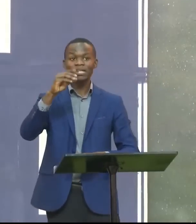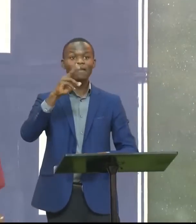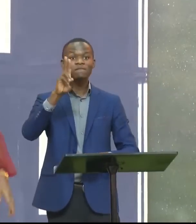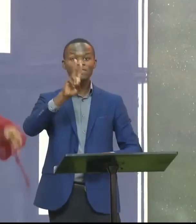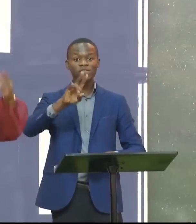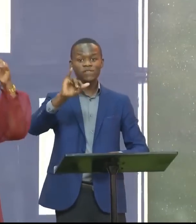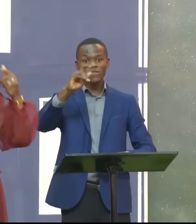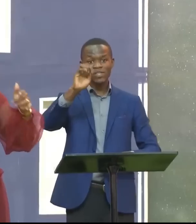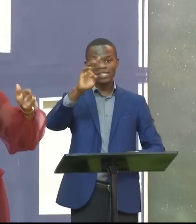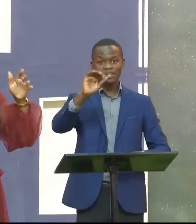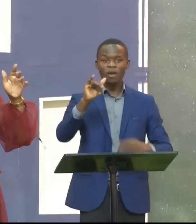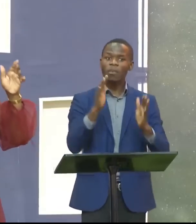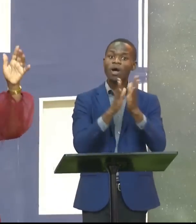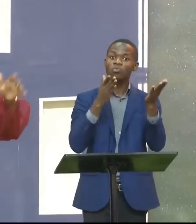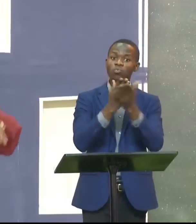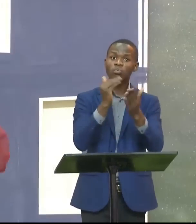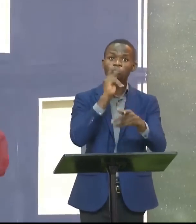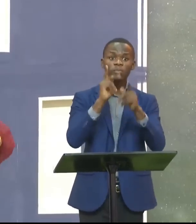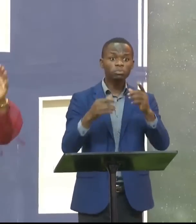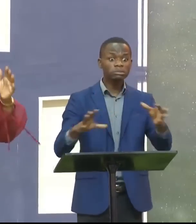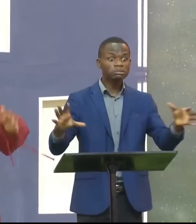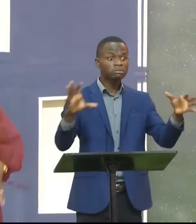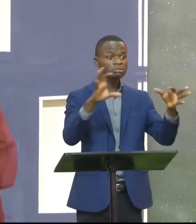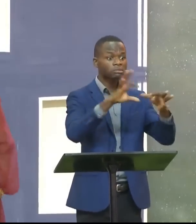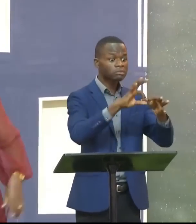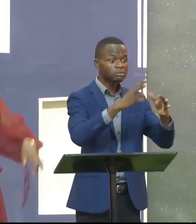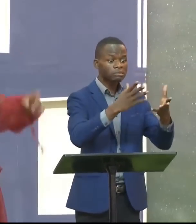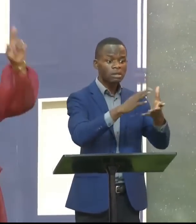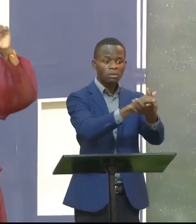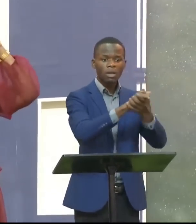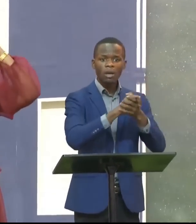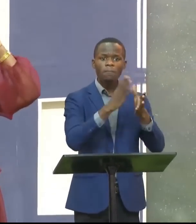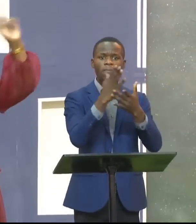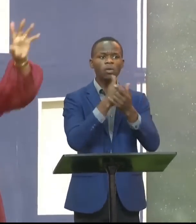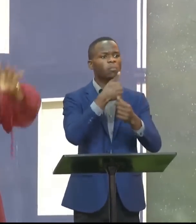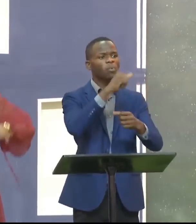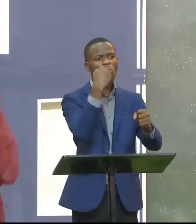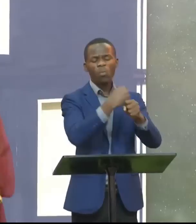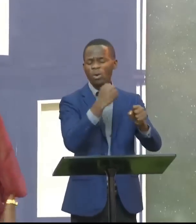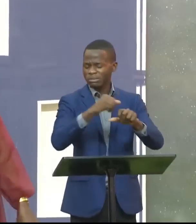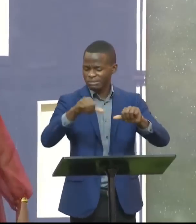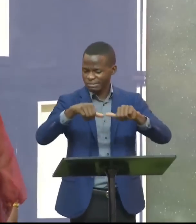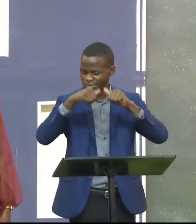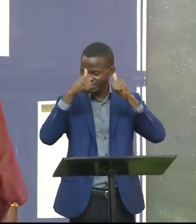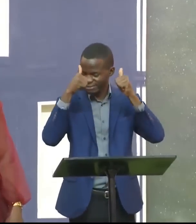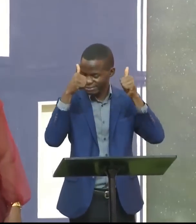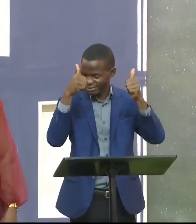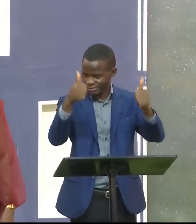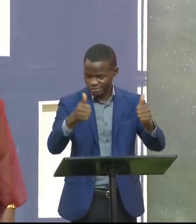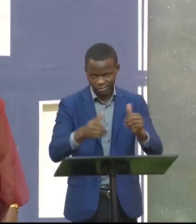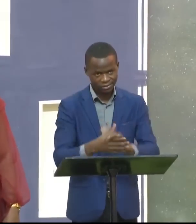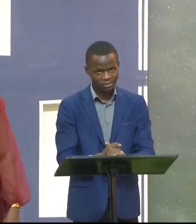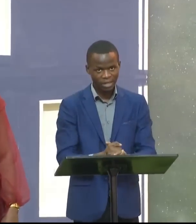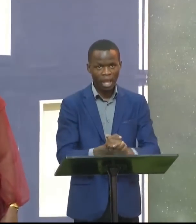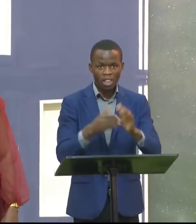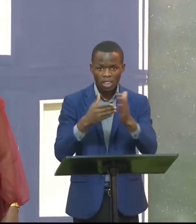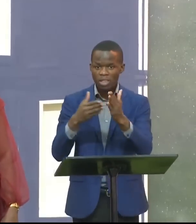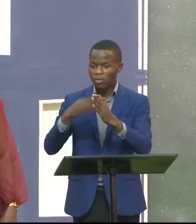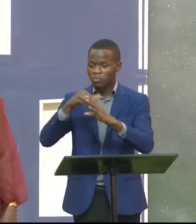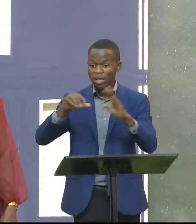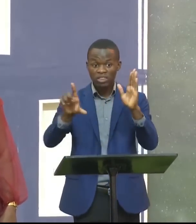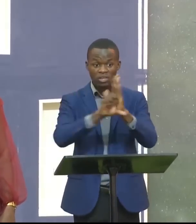waali awo. Abantu muyingira mbufumbo ne mukaaba abalamu naye nze bankoze obulungi obutoogerekeka.